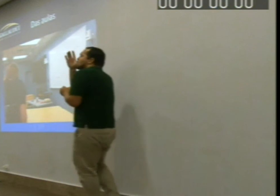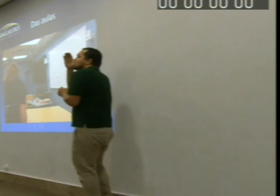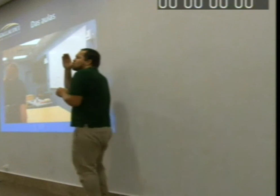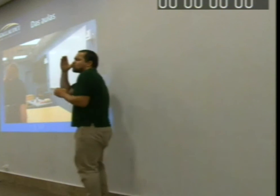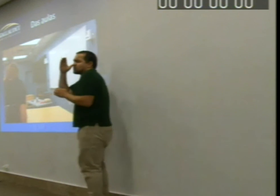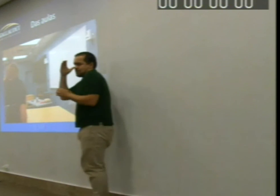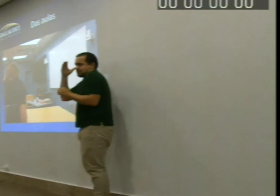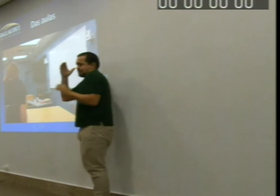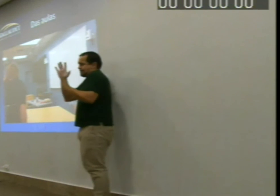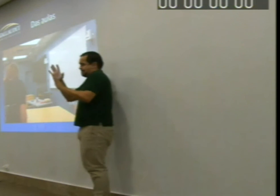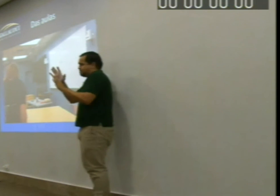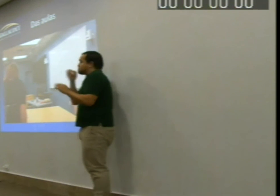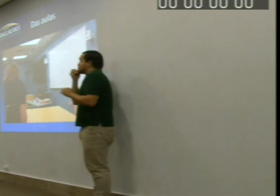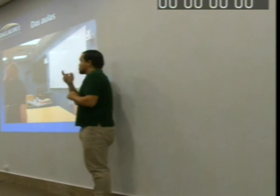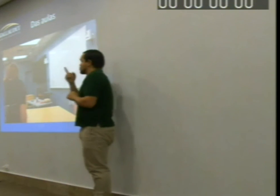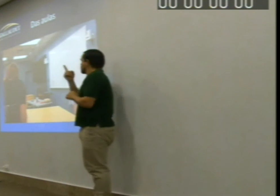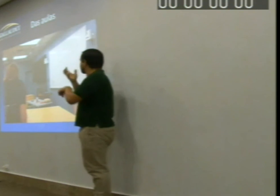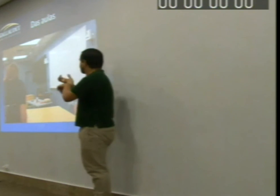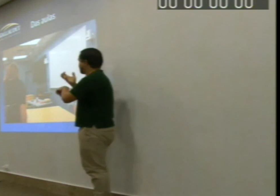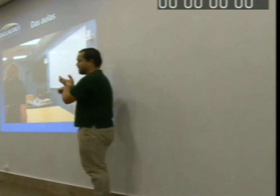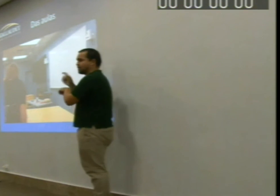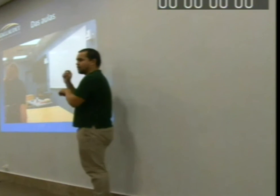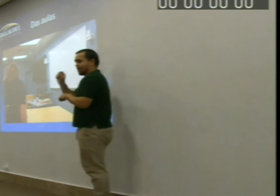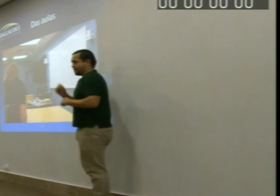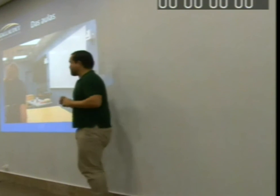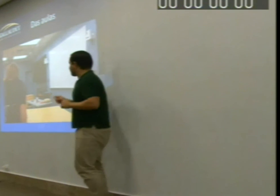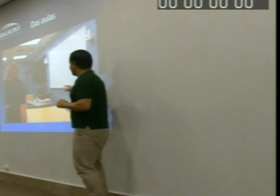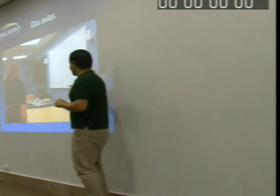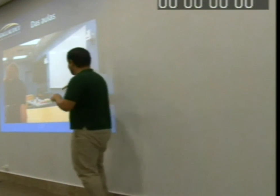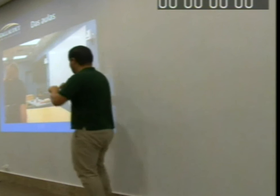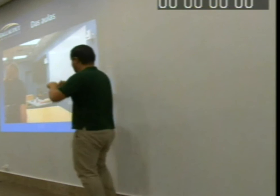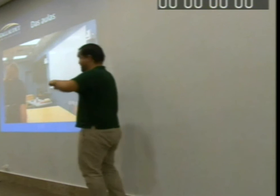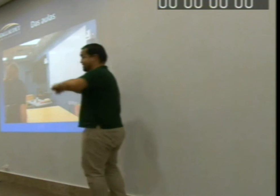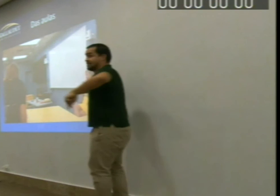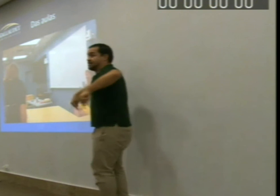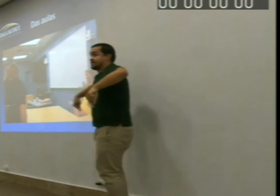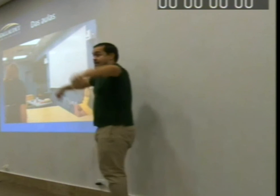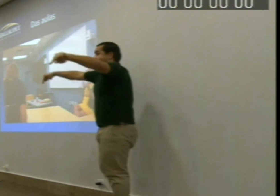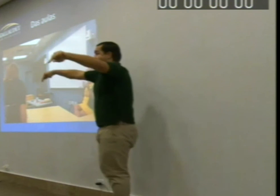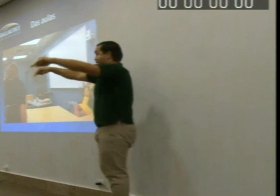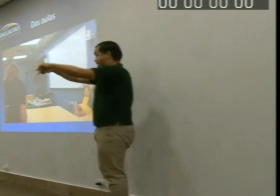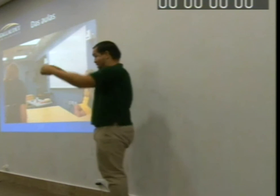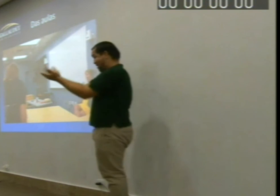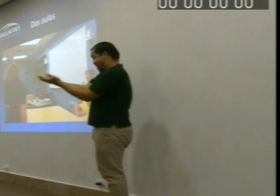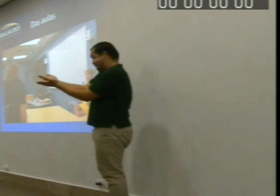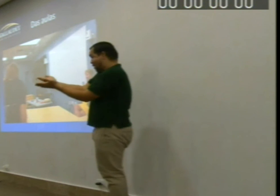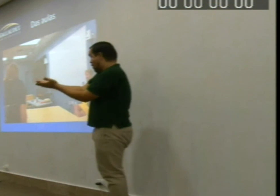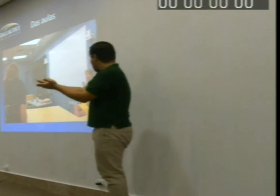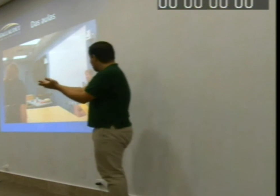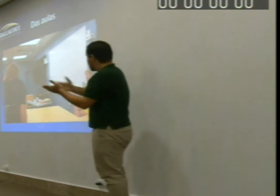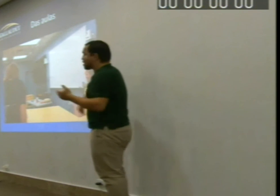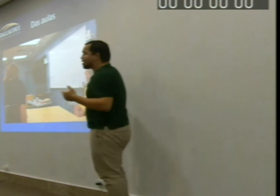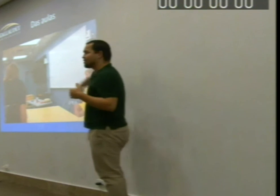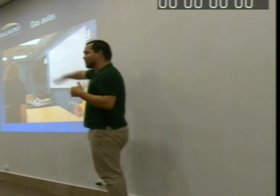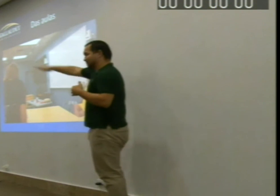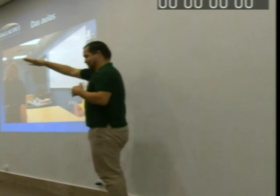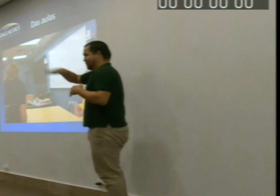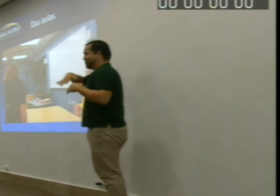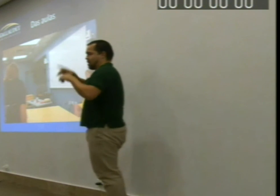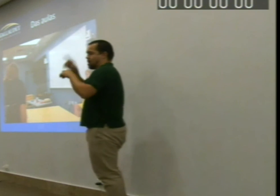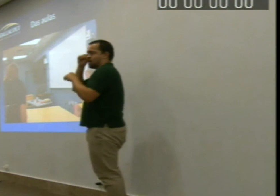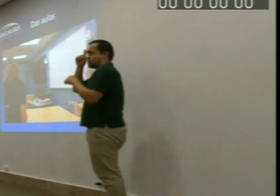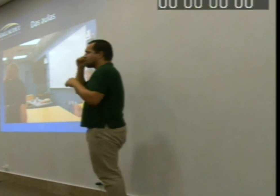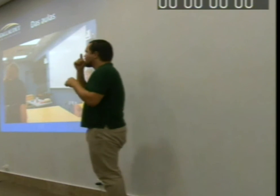feliz uma curiosidade Qual é essa disciplina era uma sala uma sala de